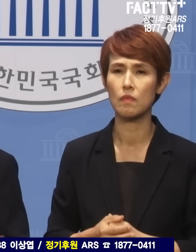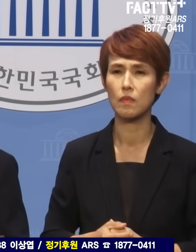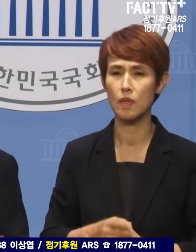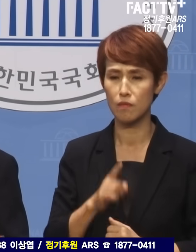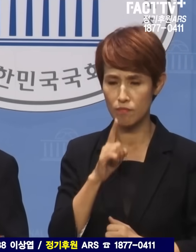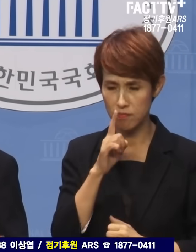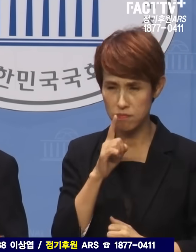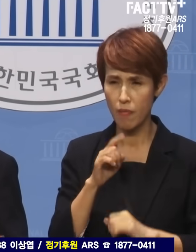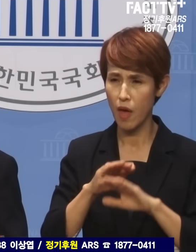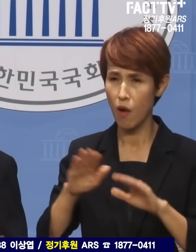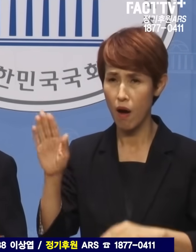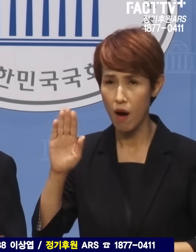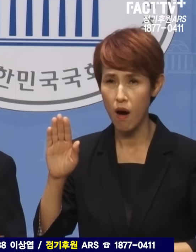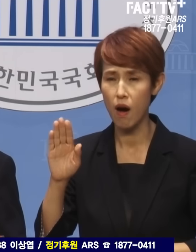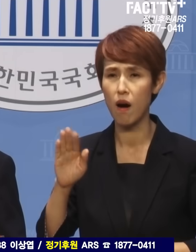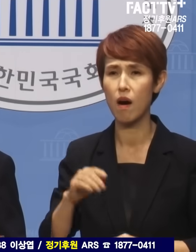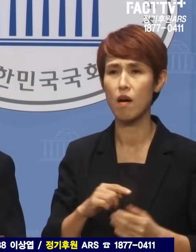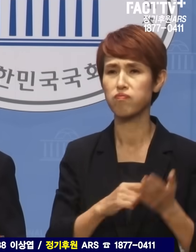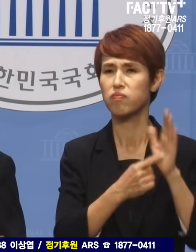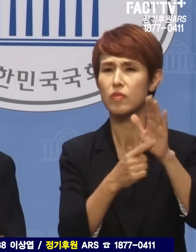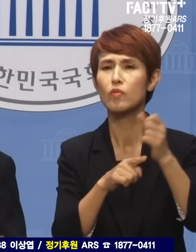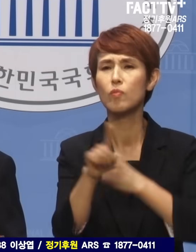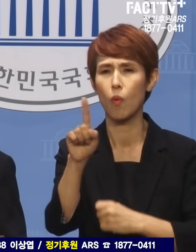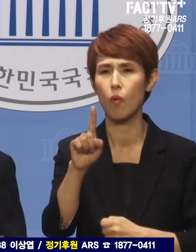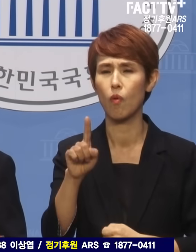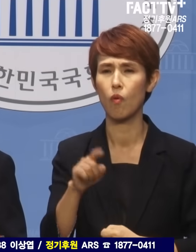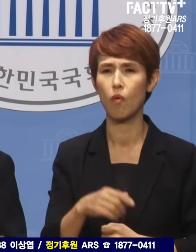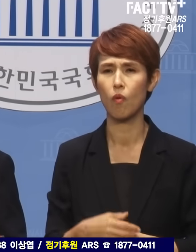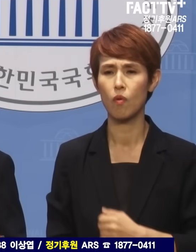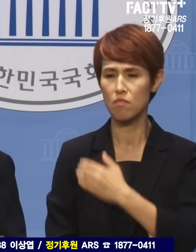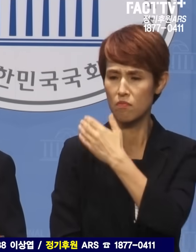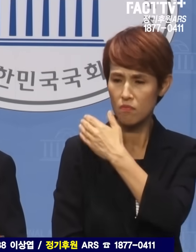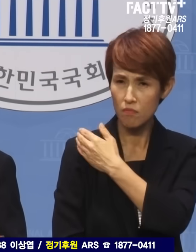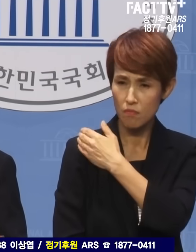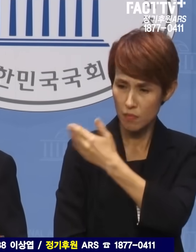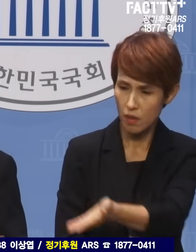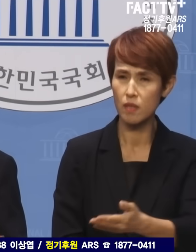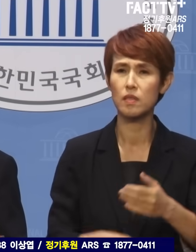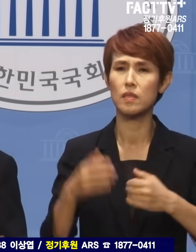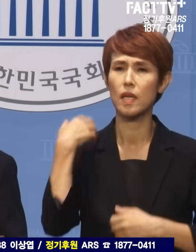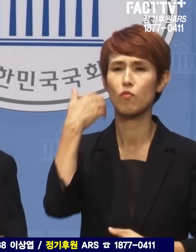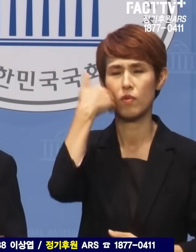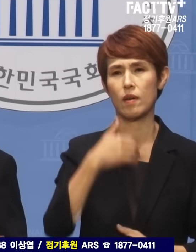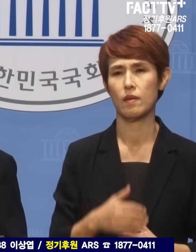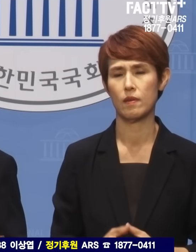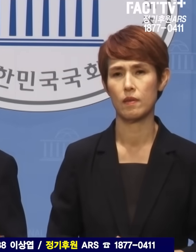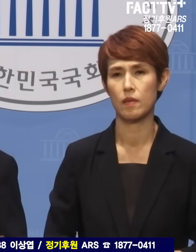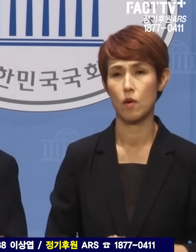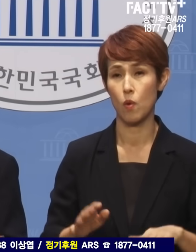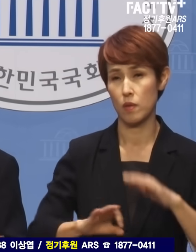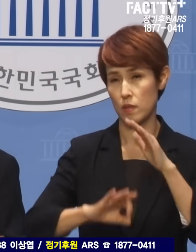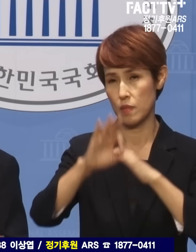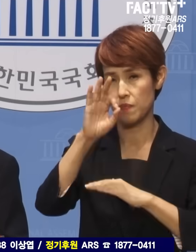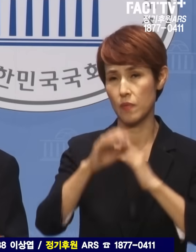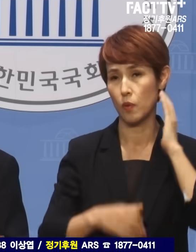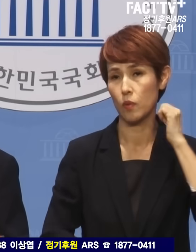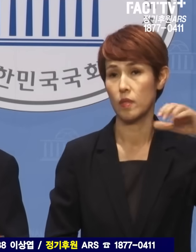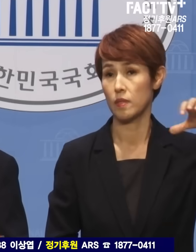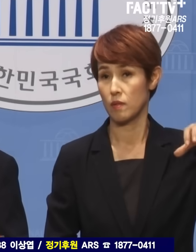이유 그고 그 책임은 누구에게 있습니까 오전에 대통령